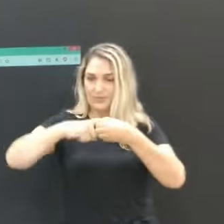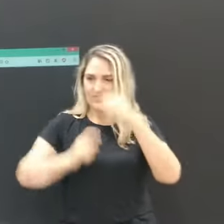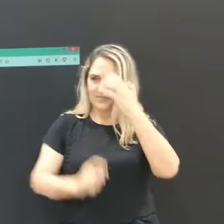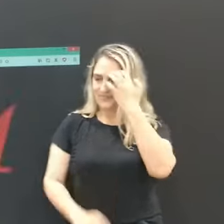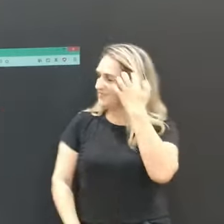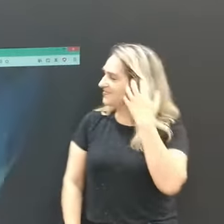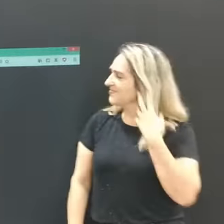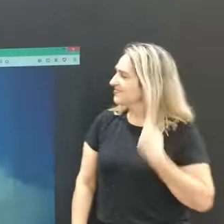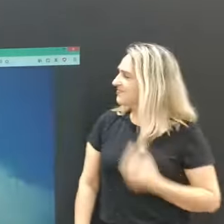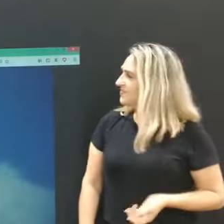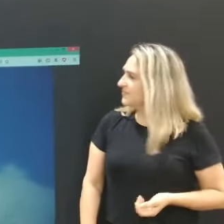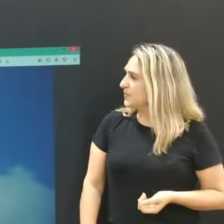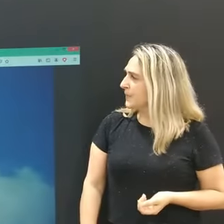Então,